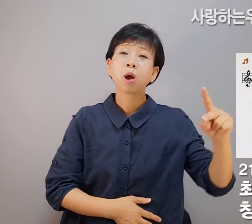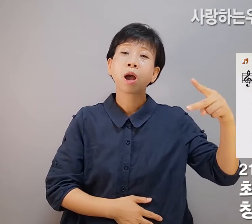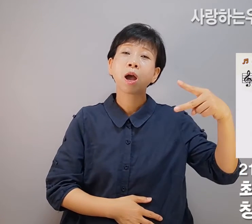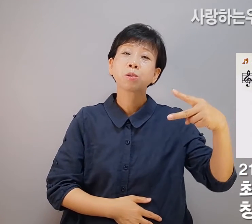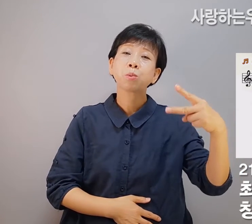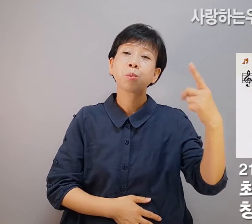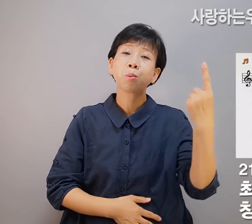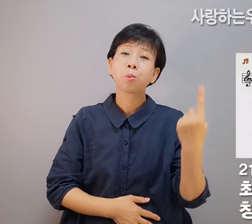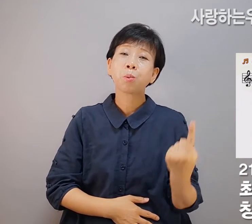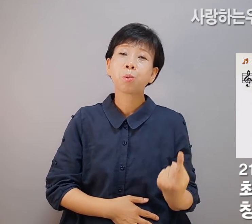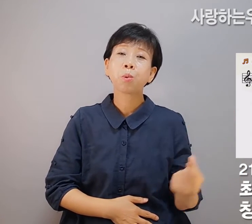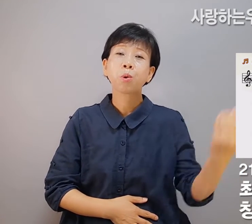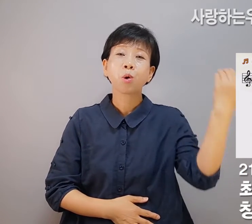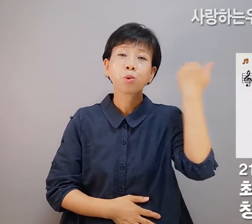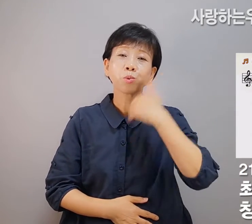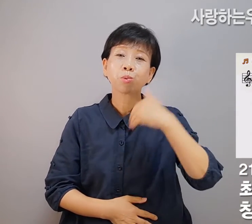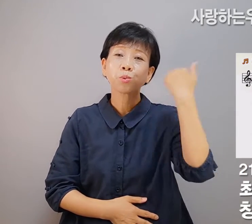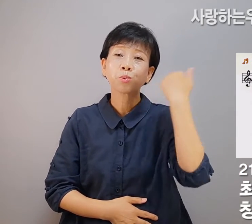무엇과도